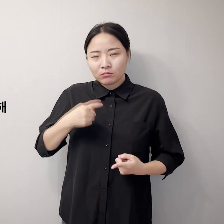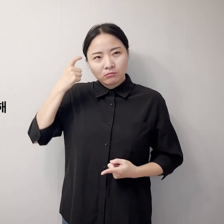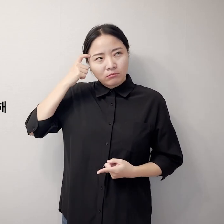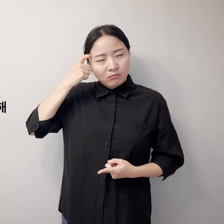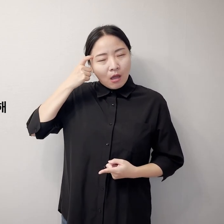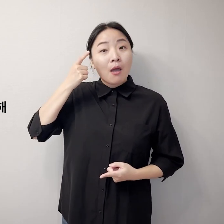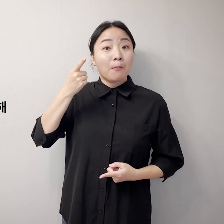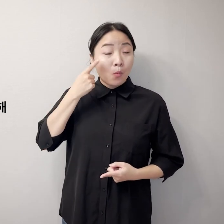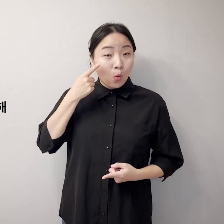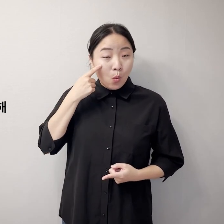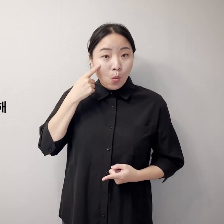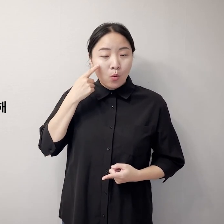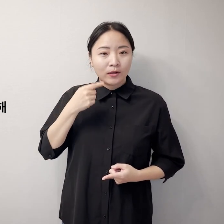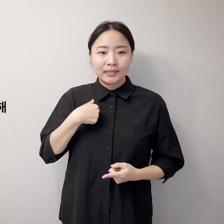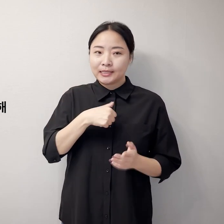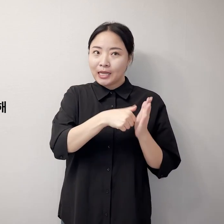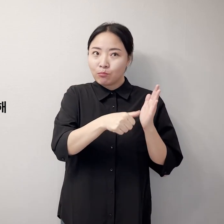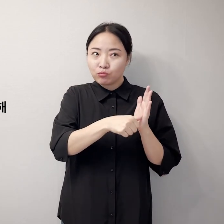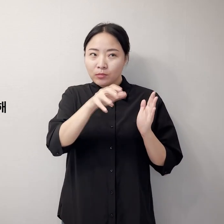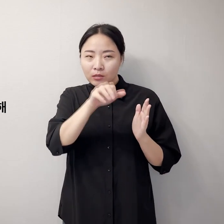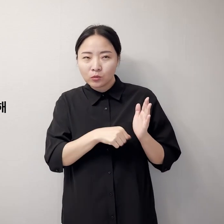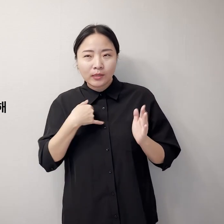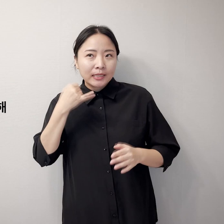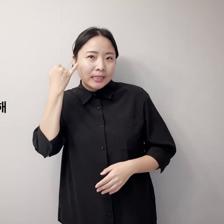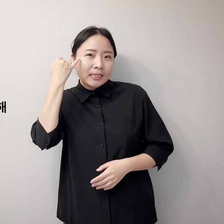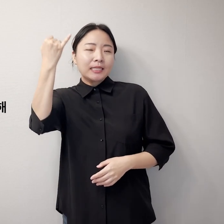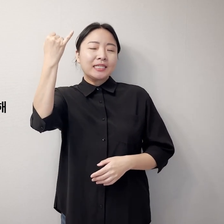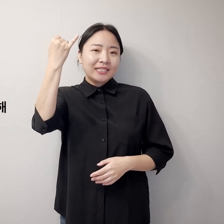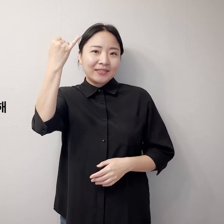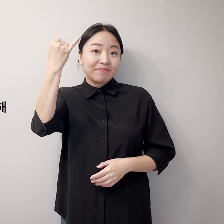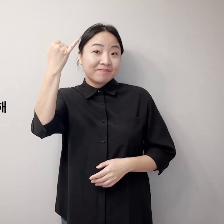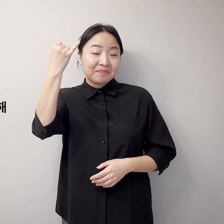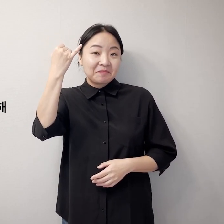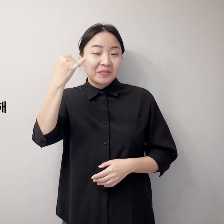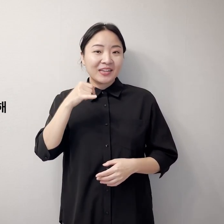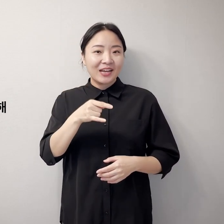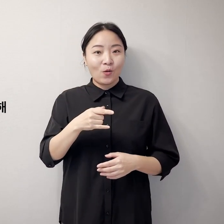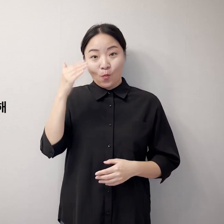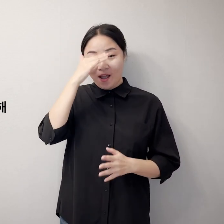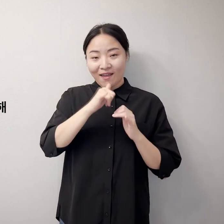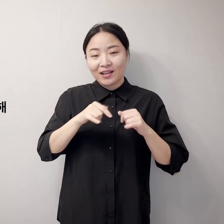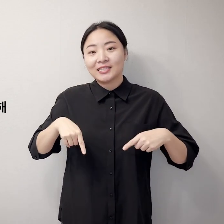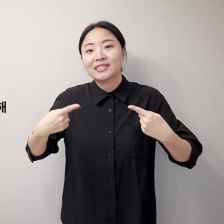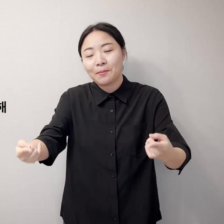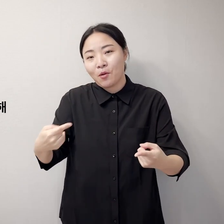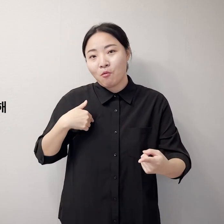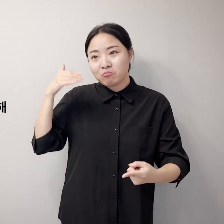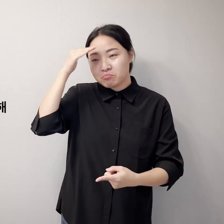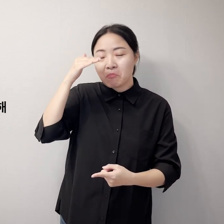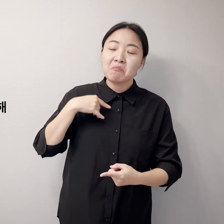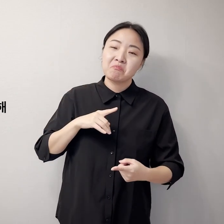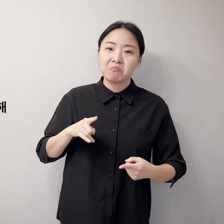각자의 작품을 빚어 작가의 크리틱을 받아보는 관객 참여형 워크숍입니다